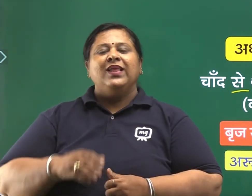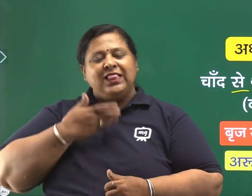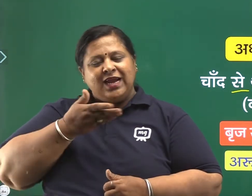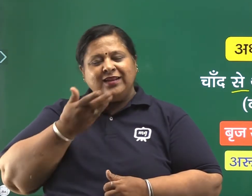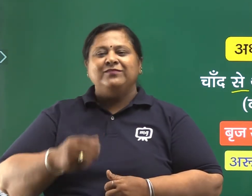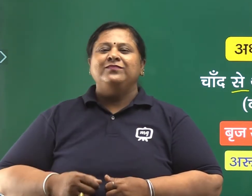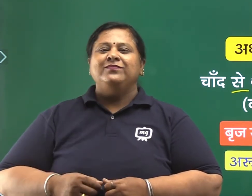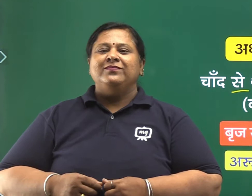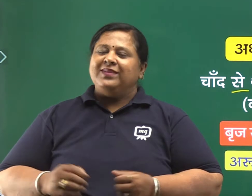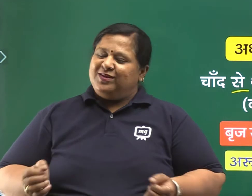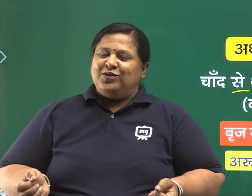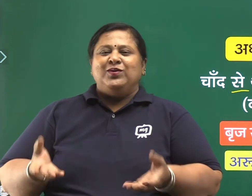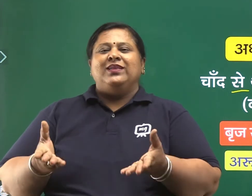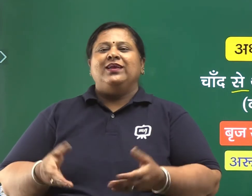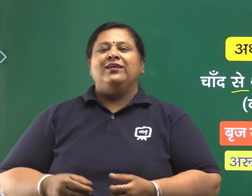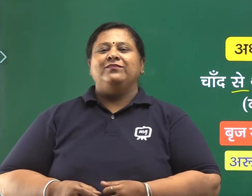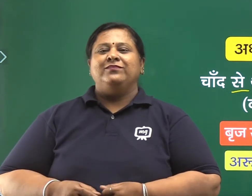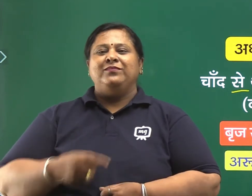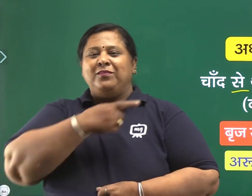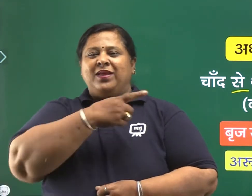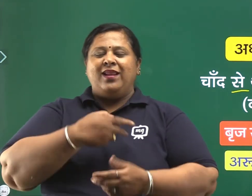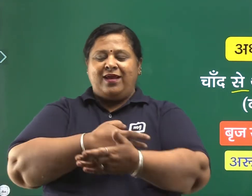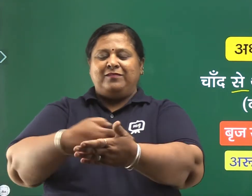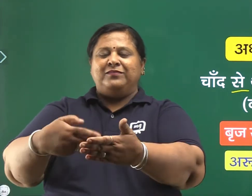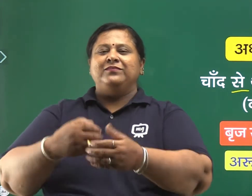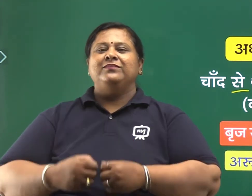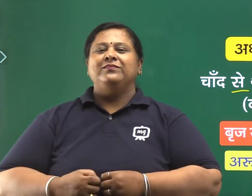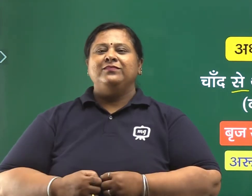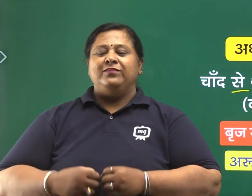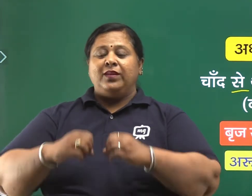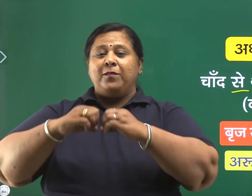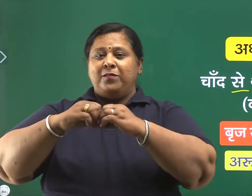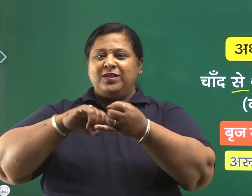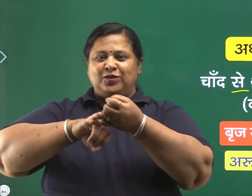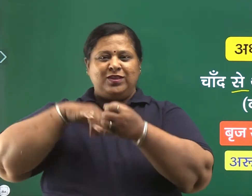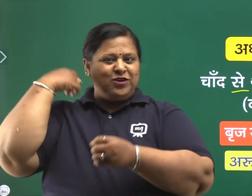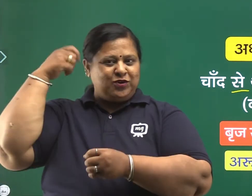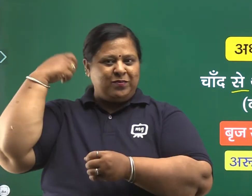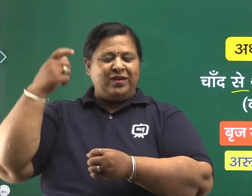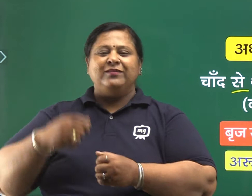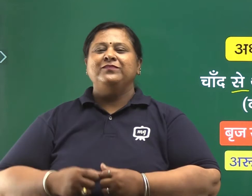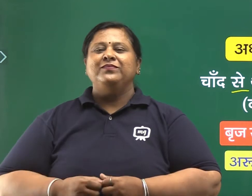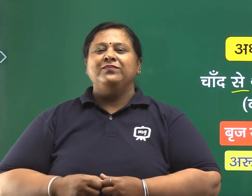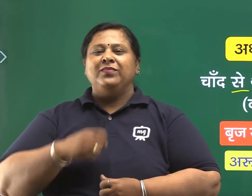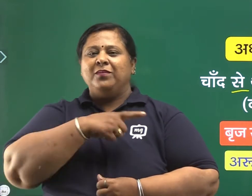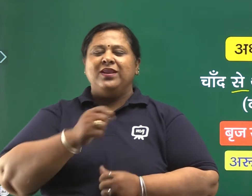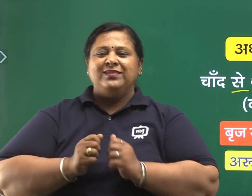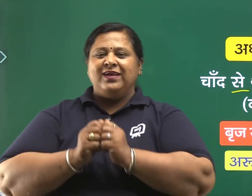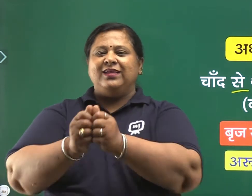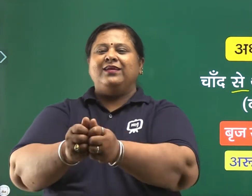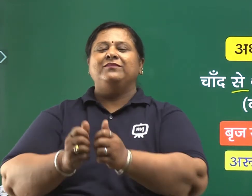अध्ययन शुरू करते हैं। मेरा नाम बृजसुंदर शर्मा, मेरे साथ